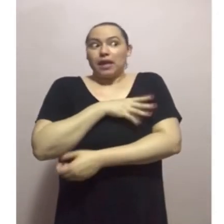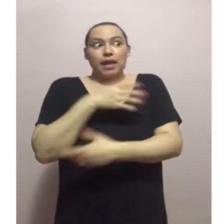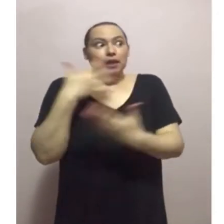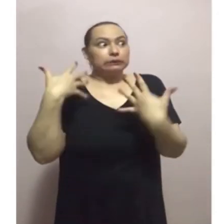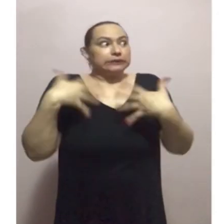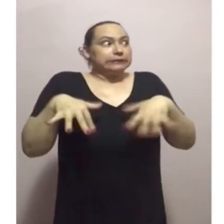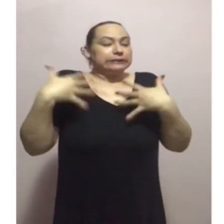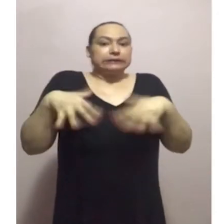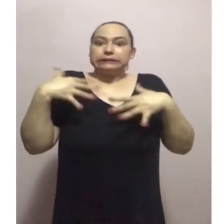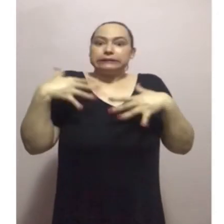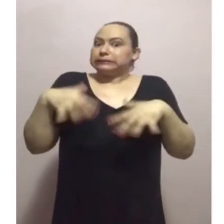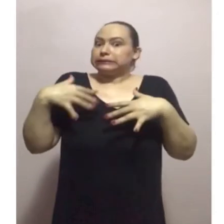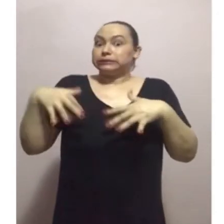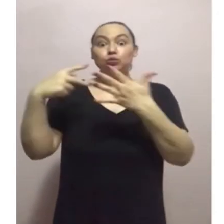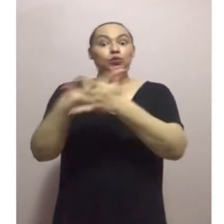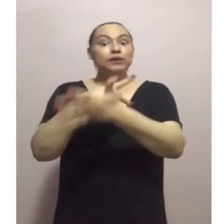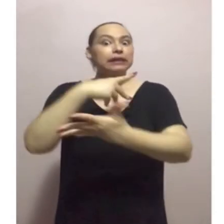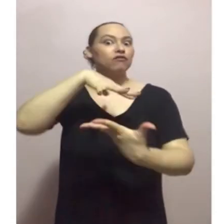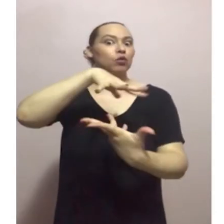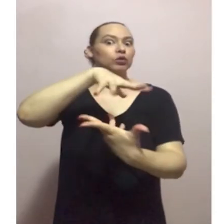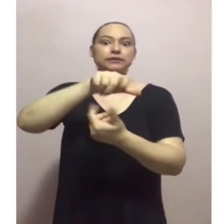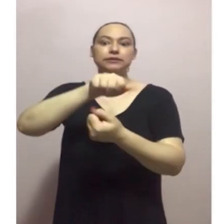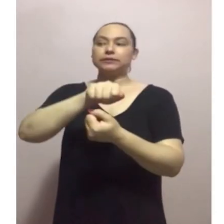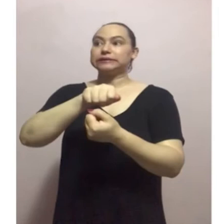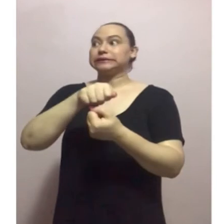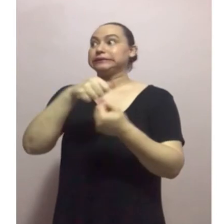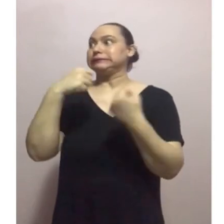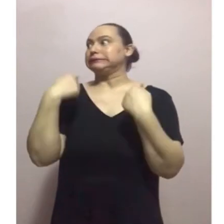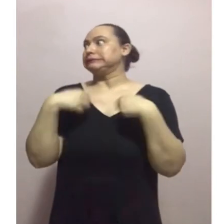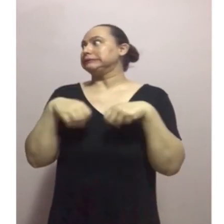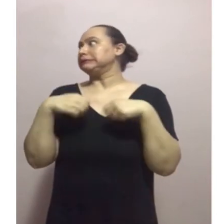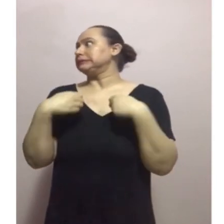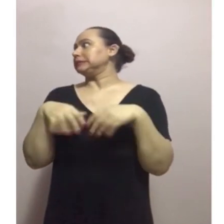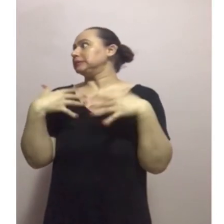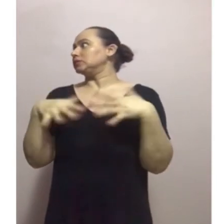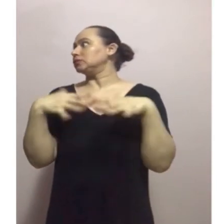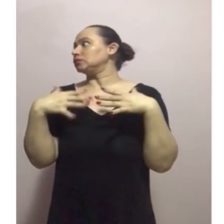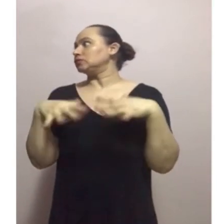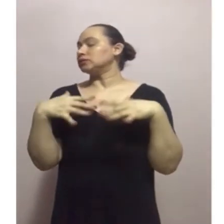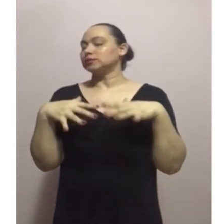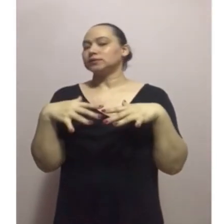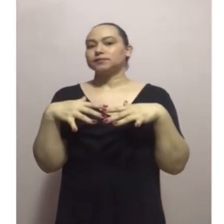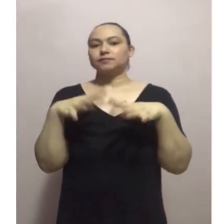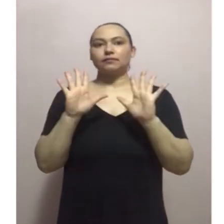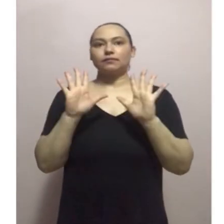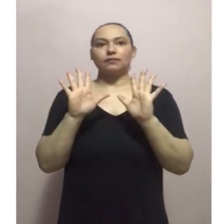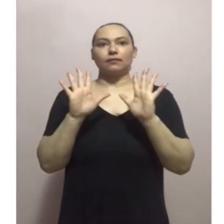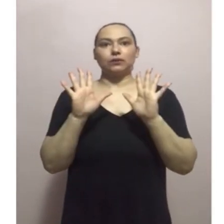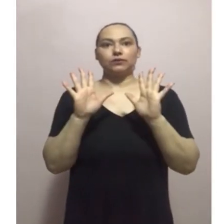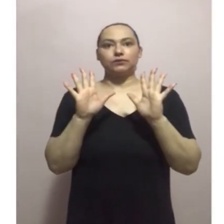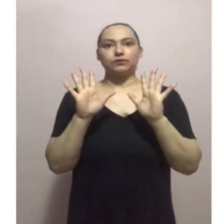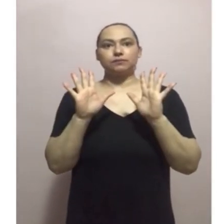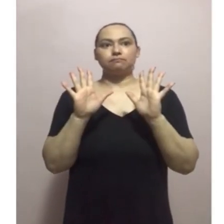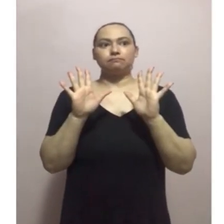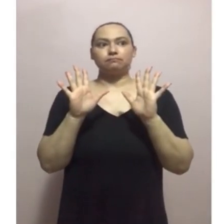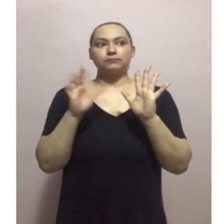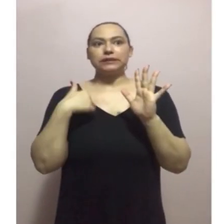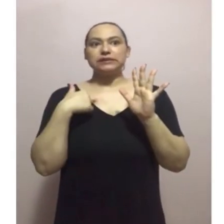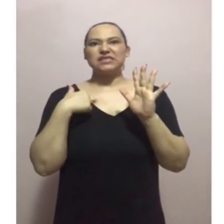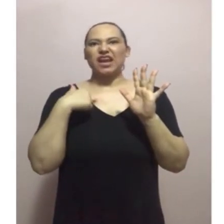acontecendo no mundo, né? E, gente, será que eu caí? Não, você tá